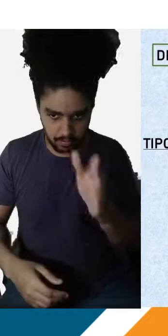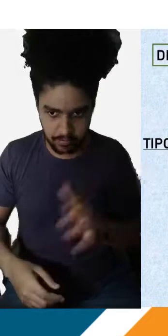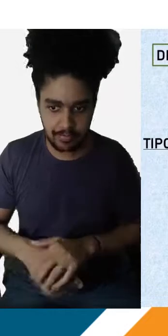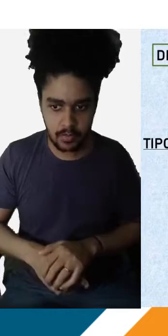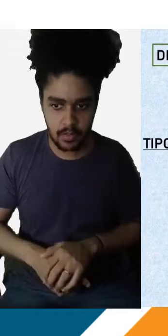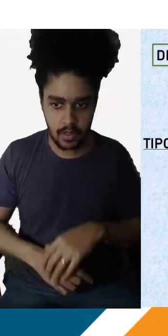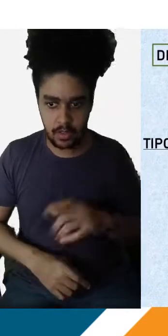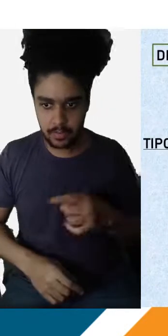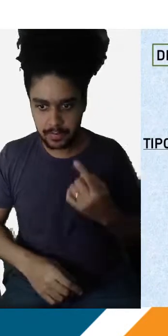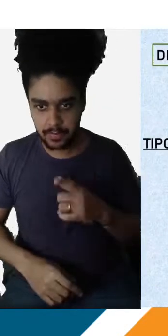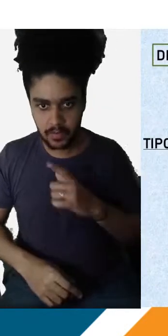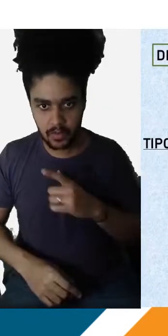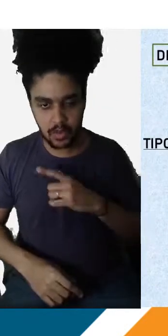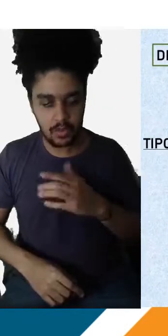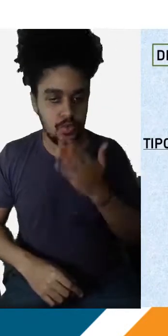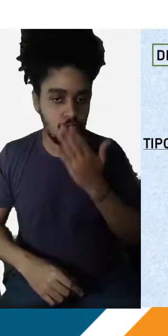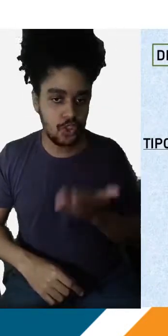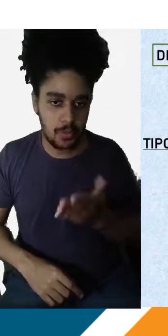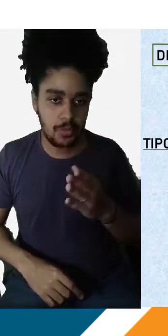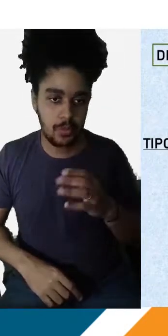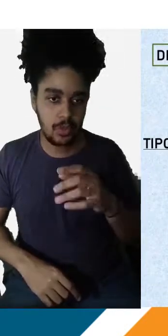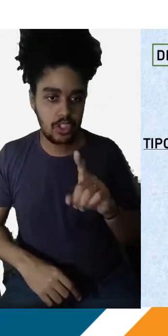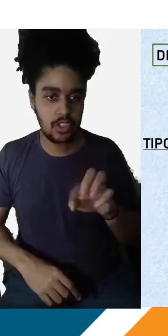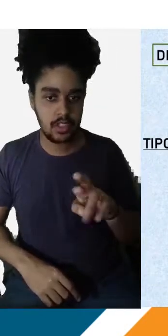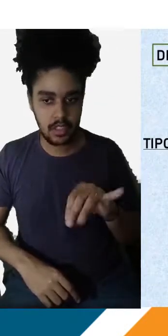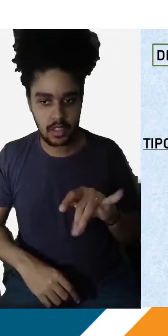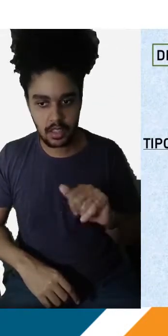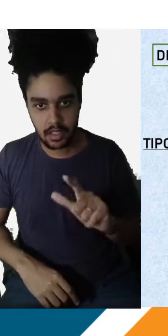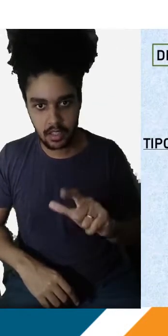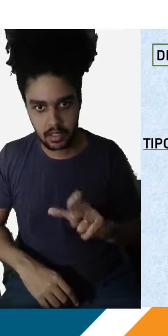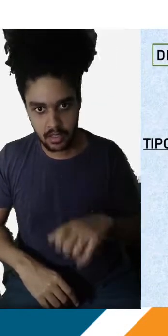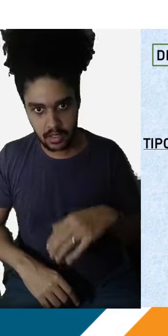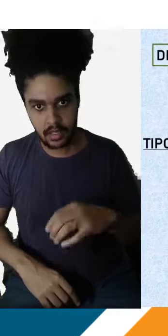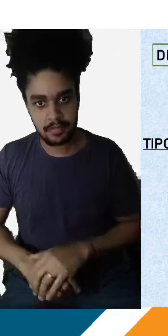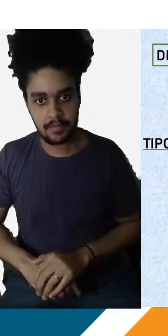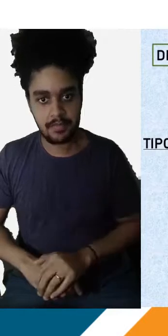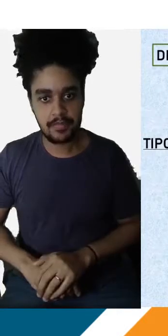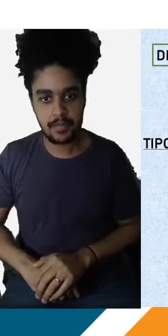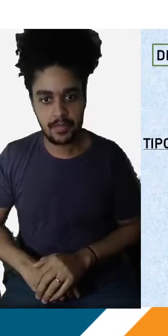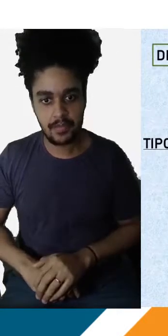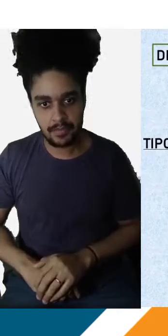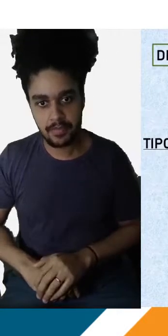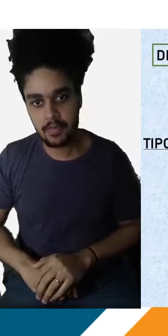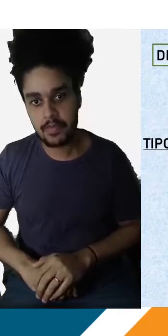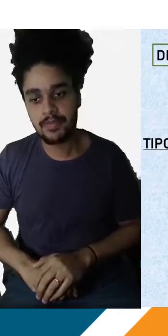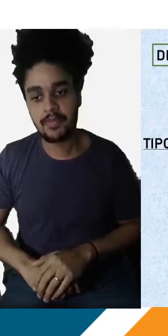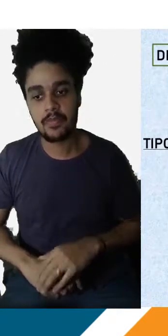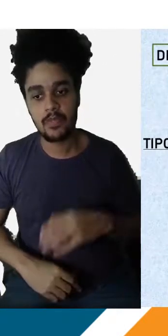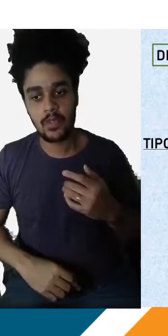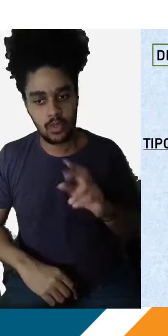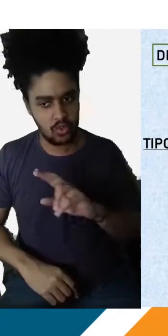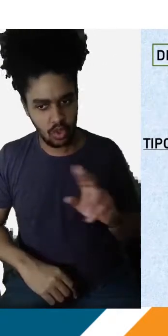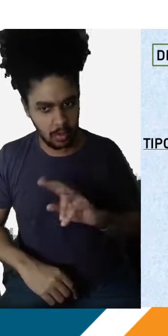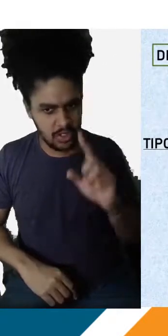nós temos tipos de drenagem. Que tipos são esses? Exorreica, endorreica, arreica.